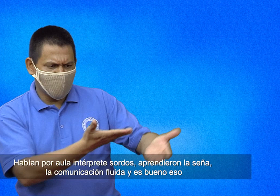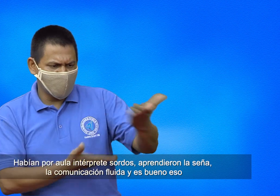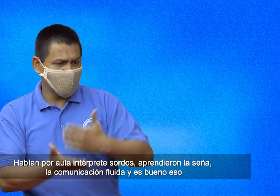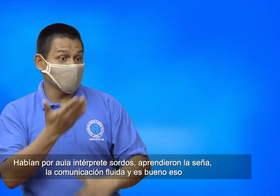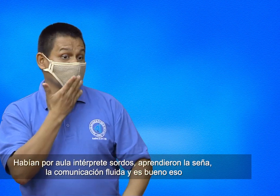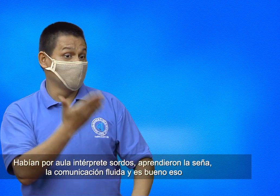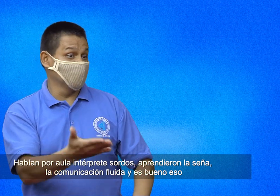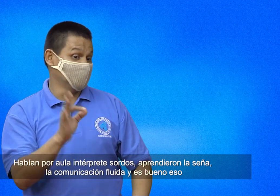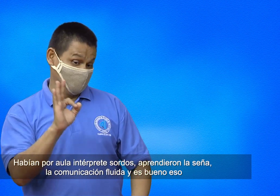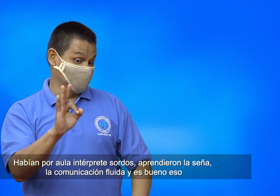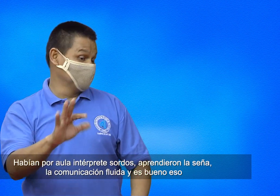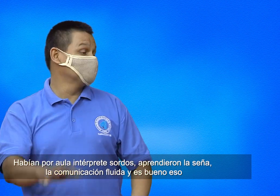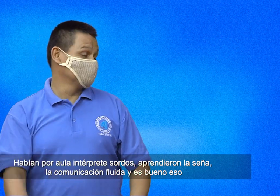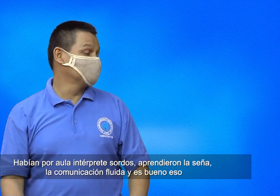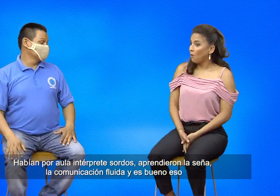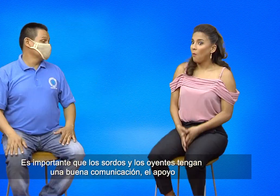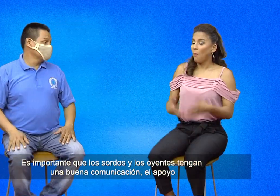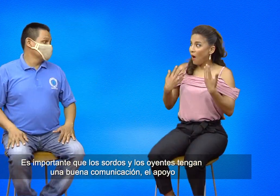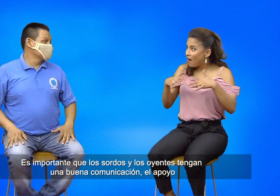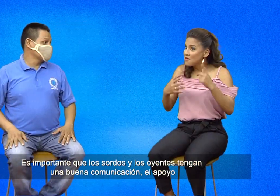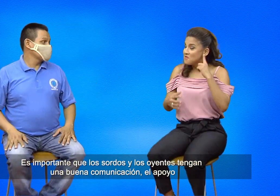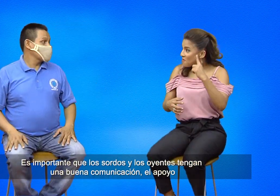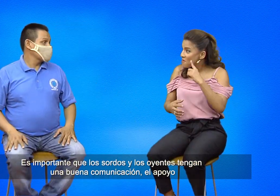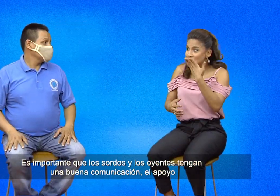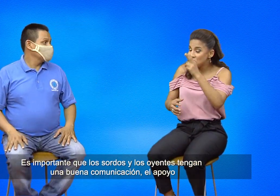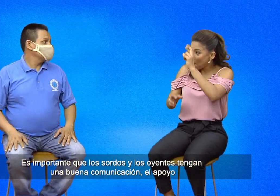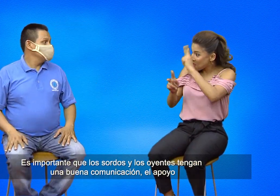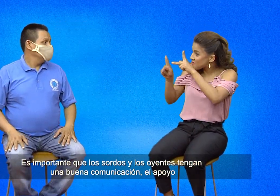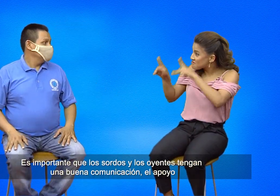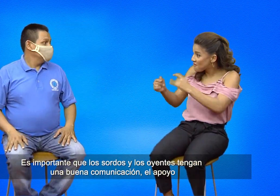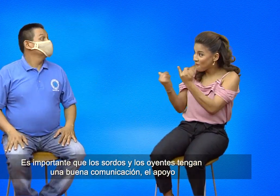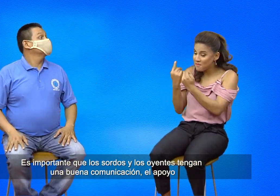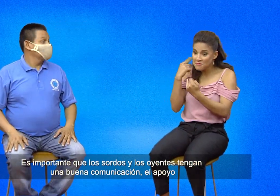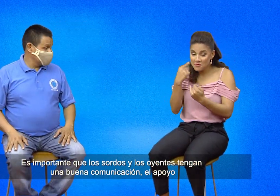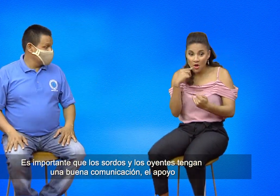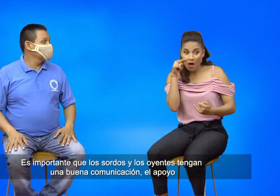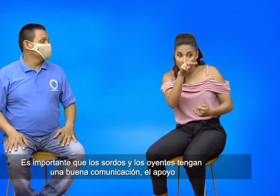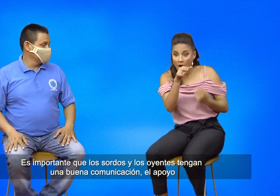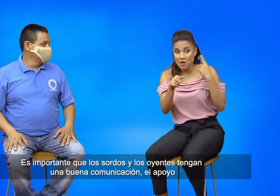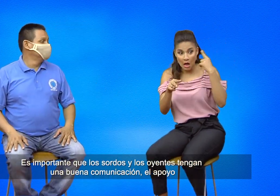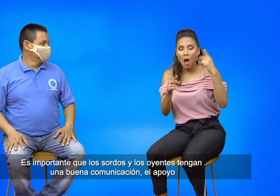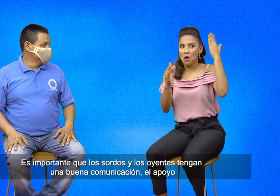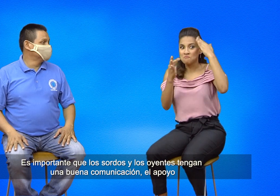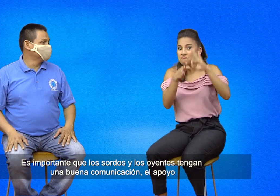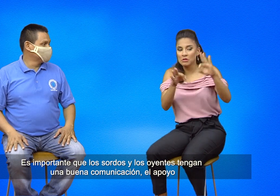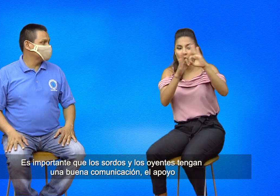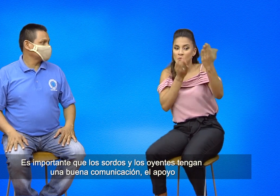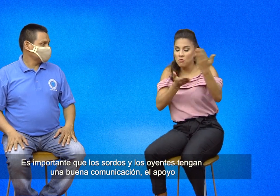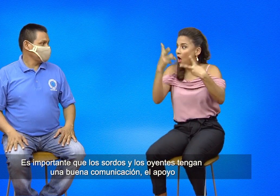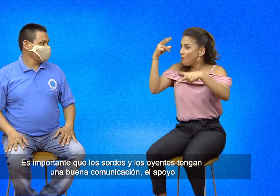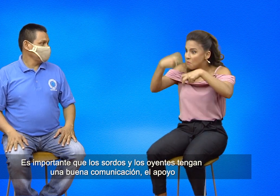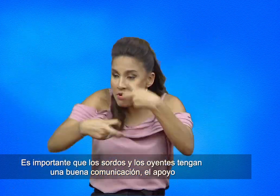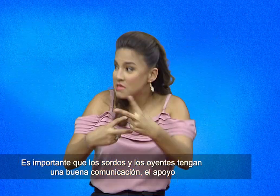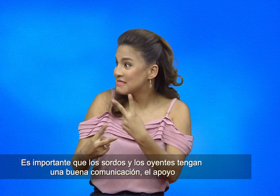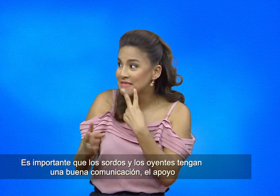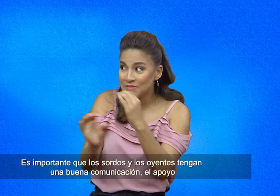eso es importante que los sordos y oyentes tengan una buena comunicación el apoyo